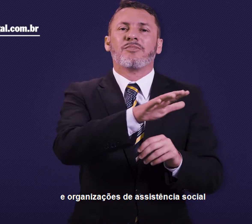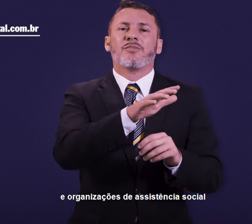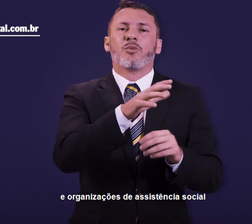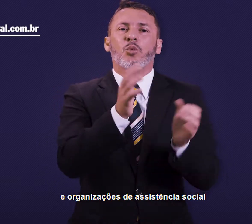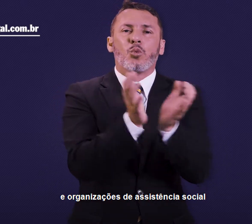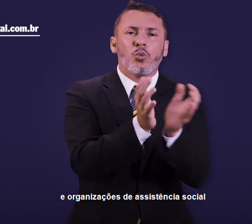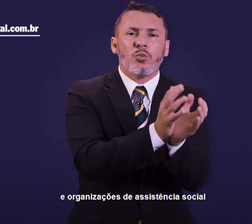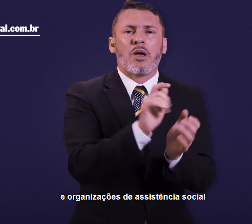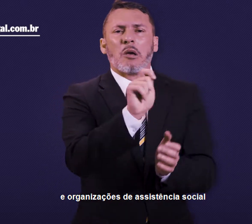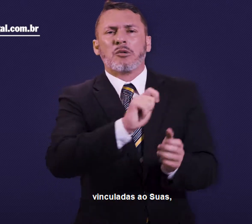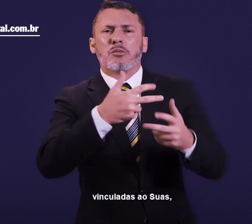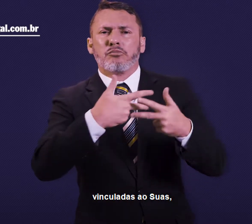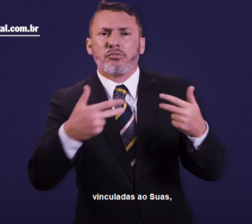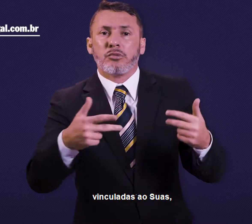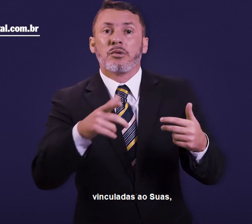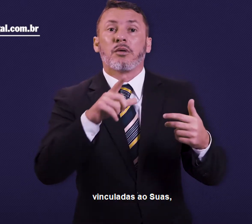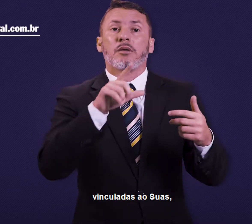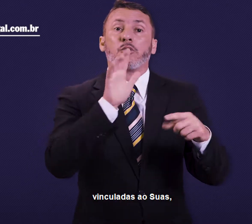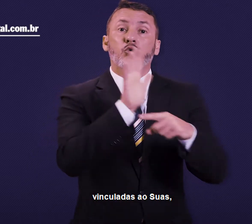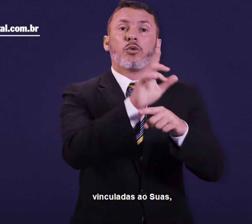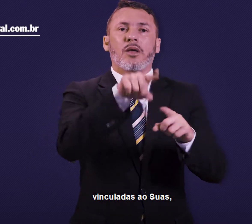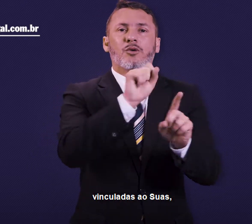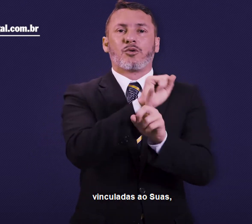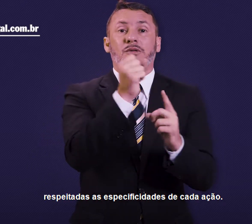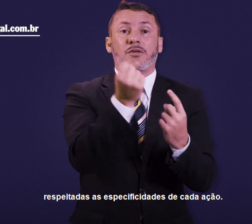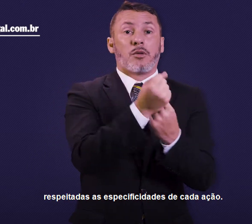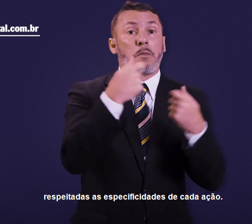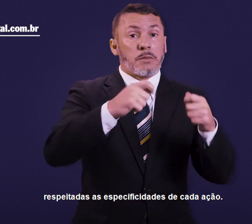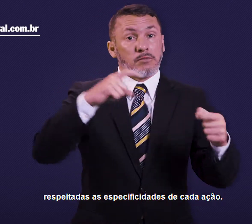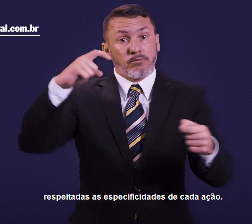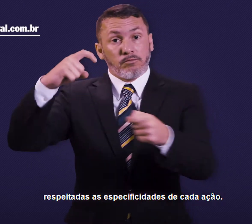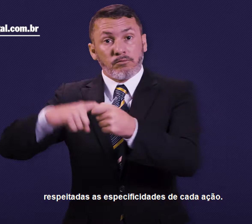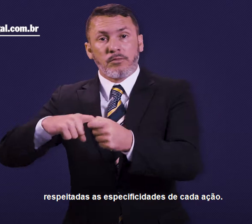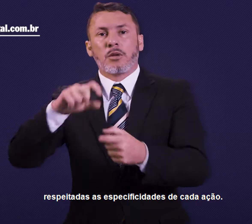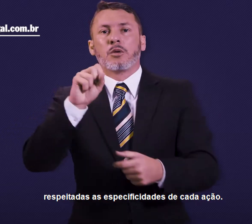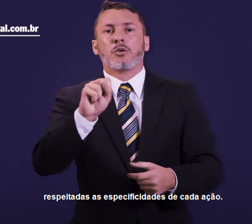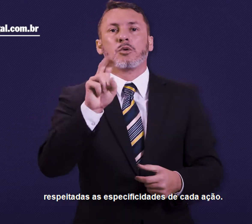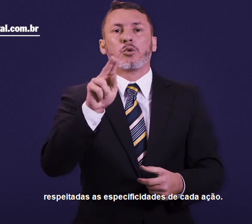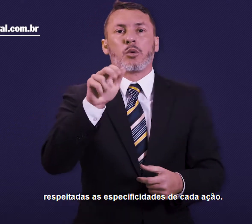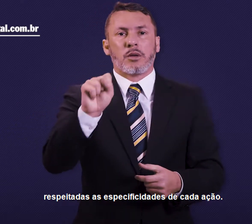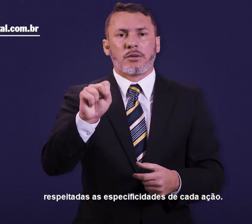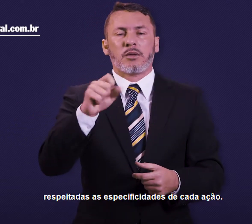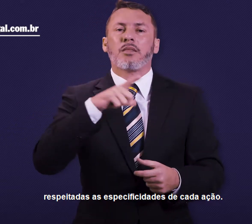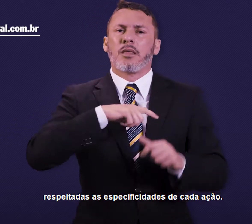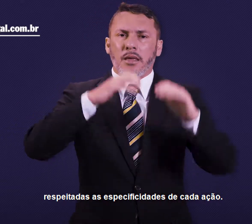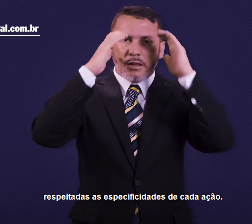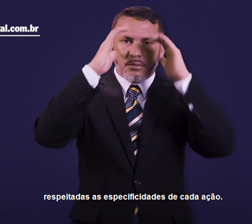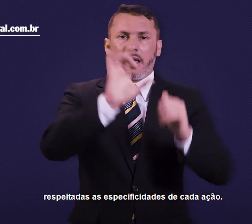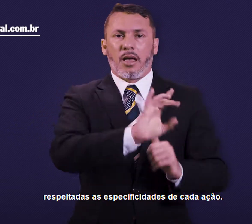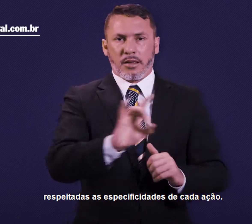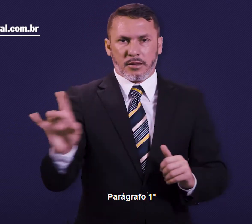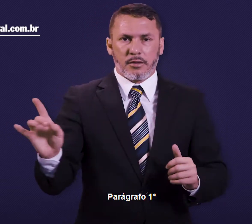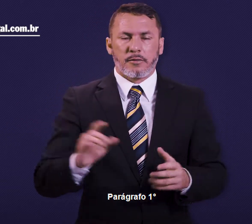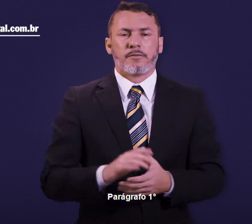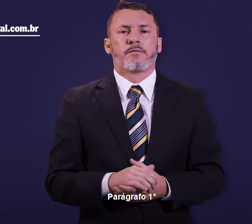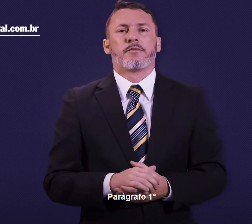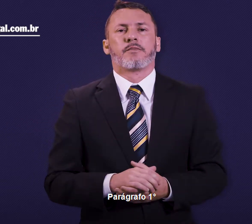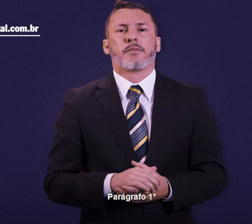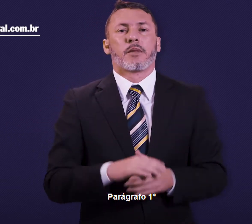assistência social vinculadas ao SUAS, respeitadas as especificidades de cada ação. Parágrafo 1º.